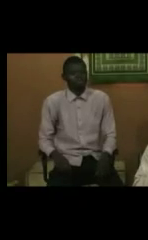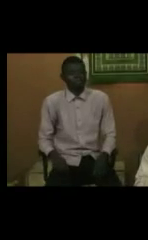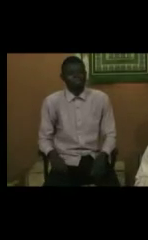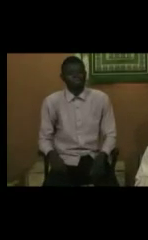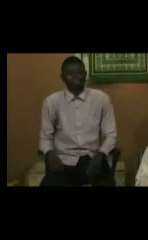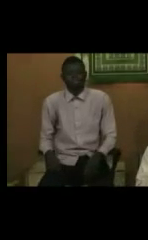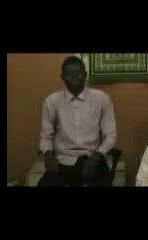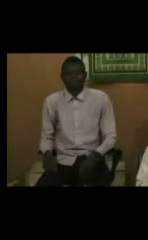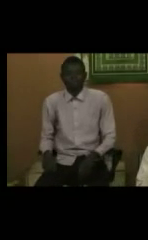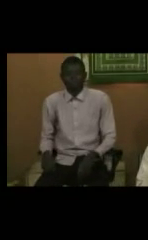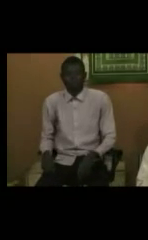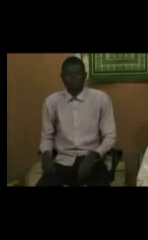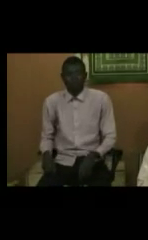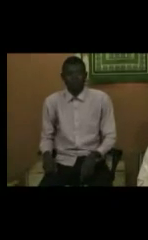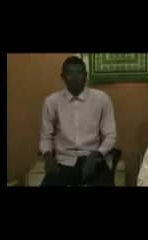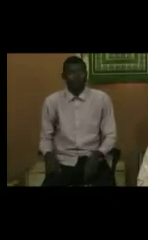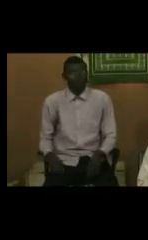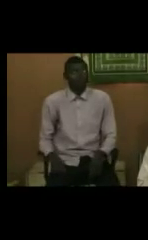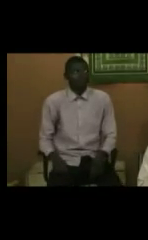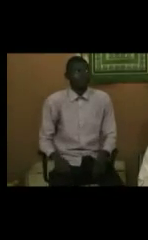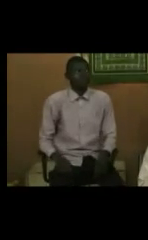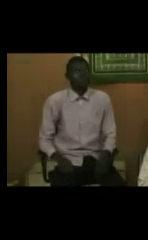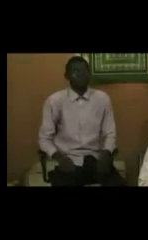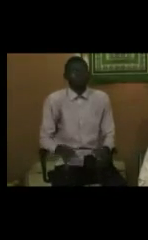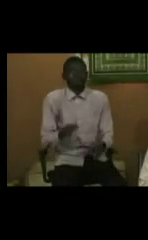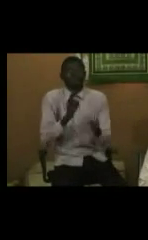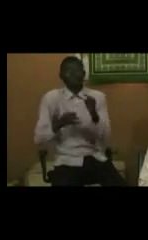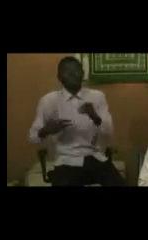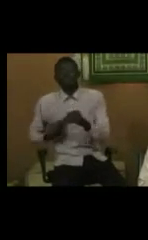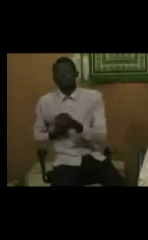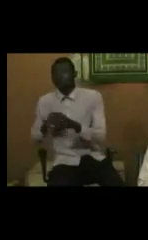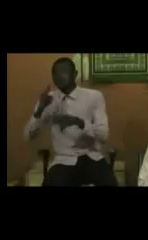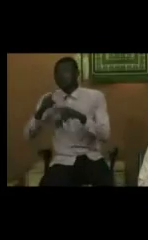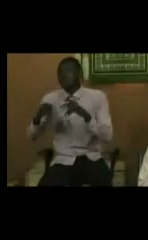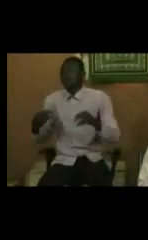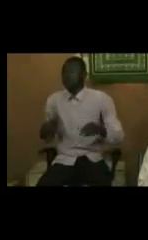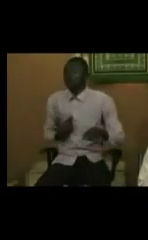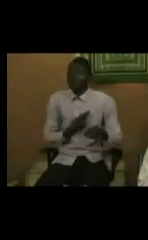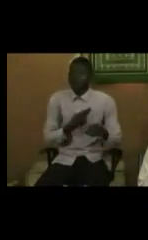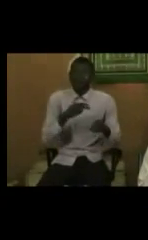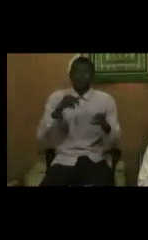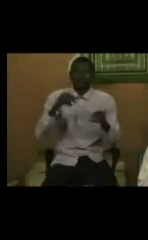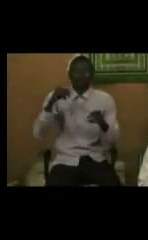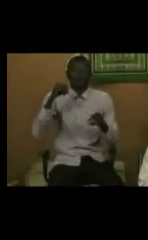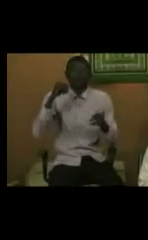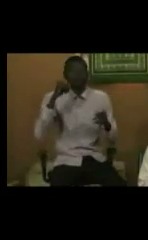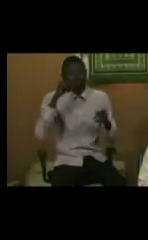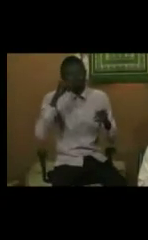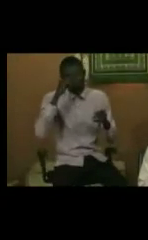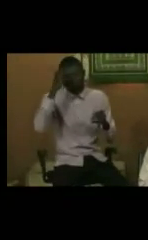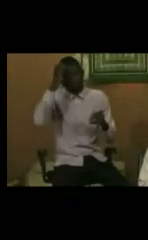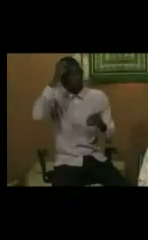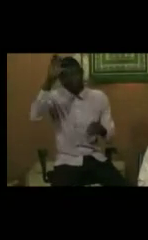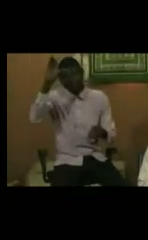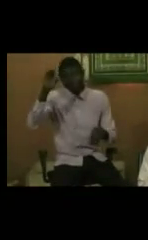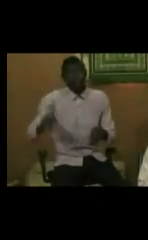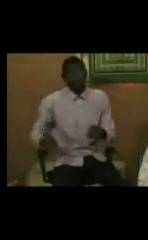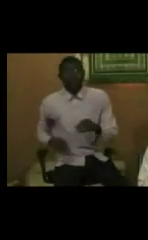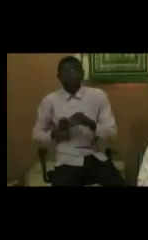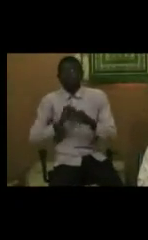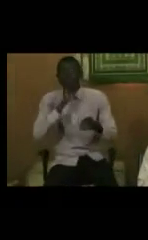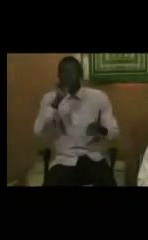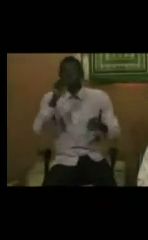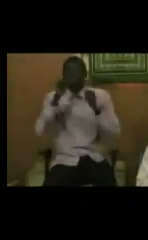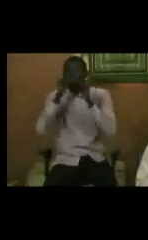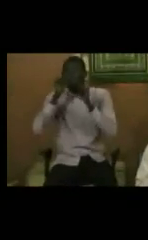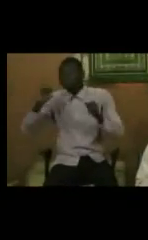fun ipa to ba nde oku sara ni to lo se fun wa e ba ma gun plane ke fi se rin ajo e ba ma gun ko